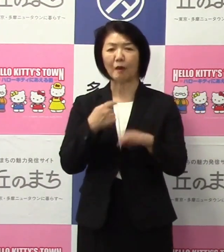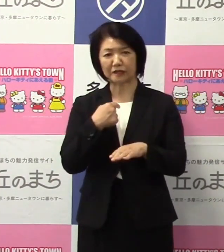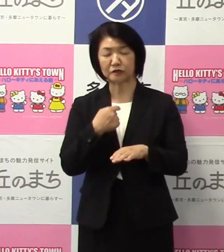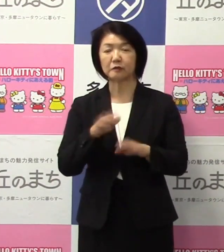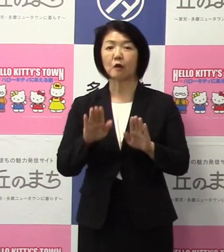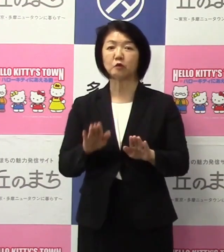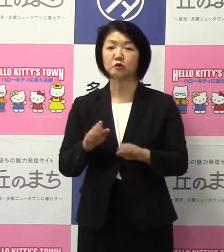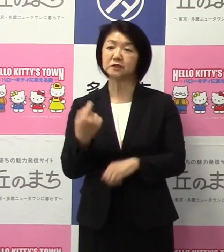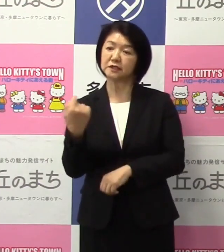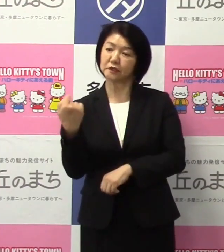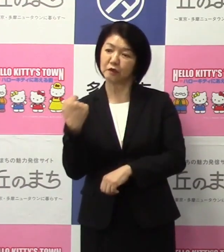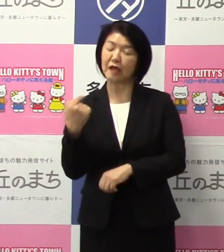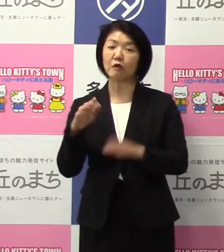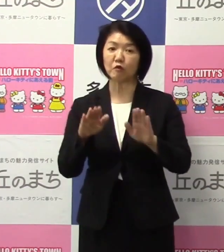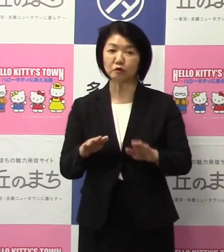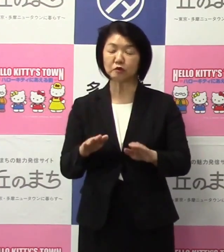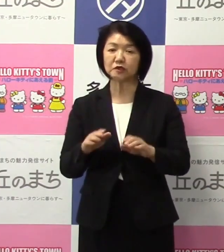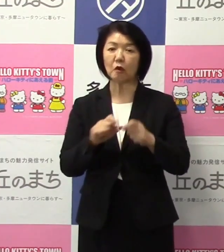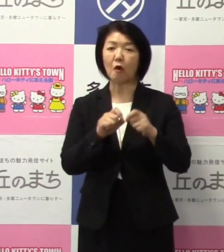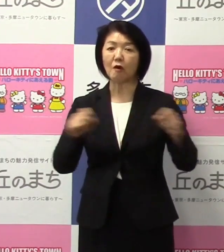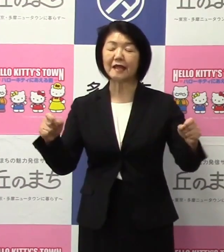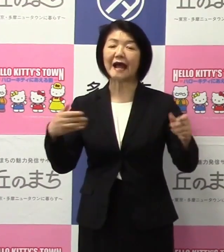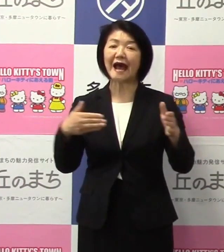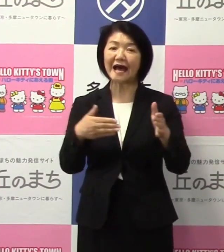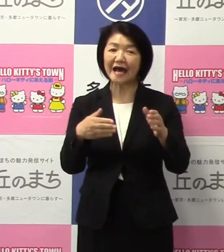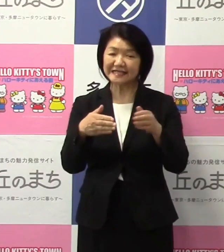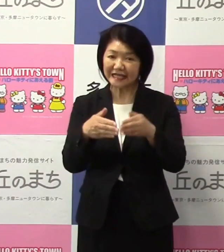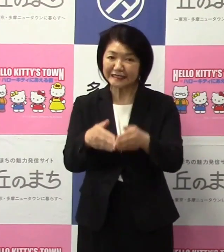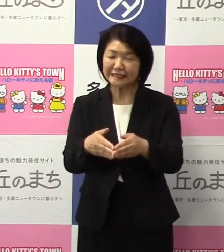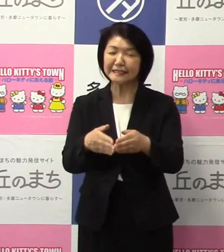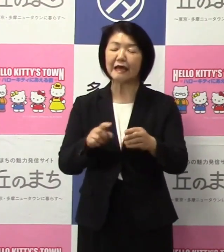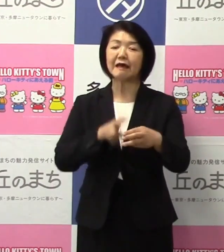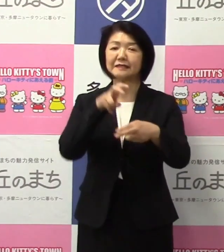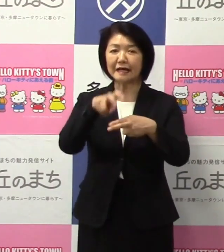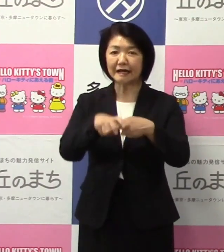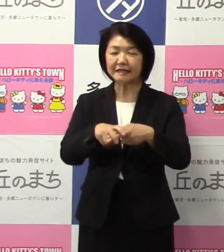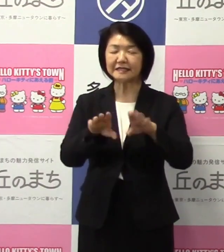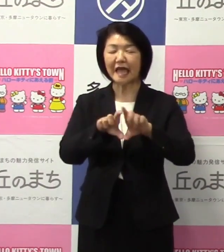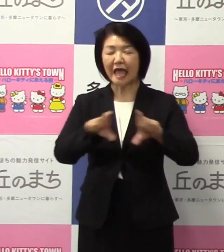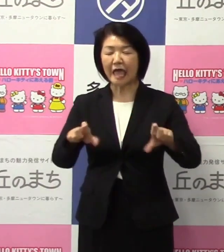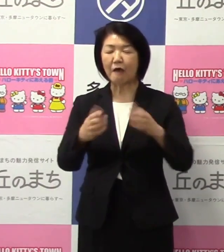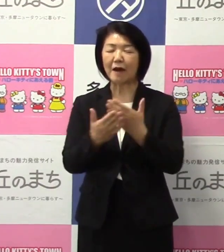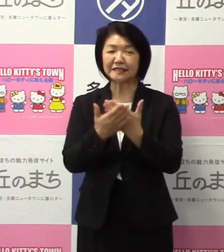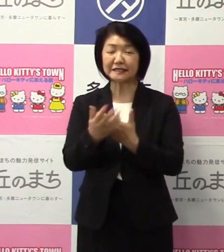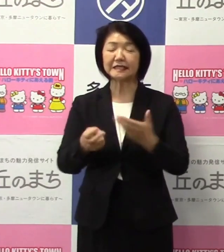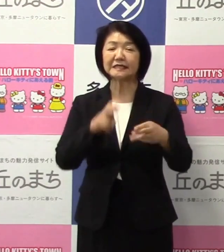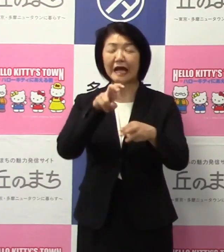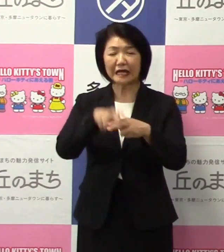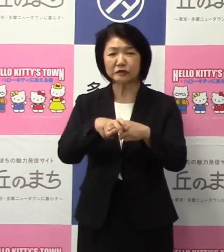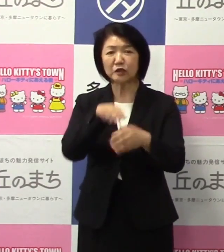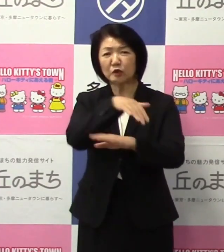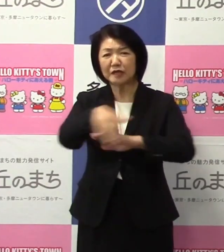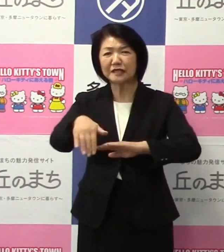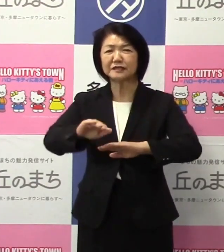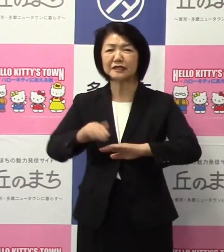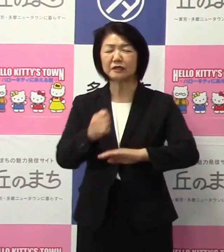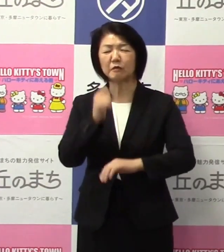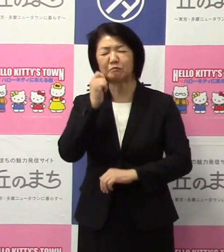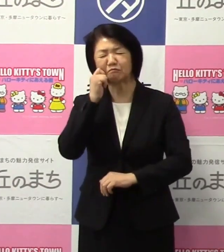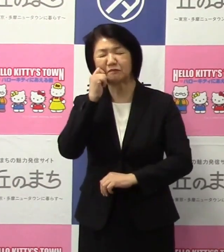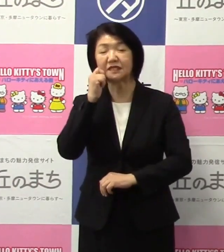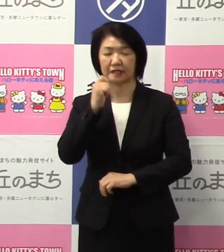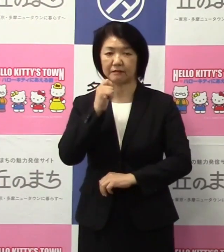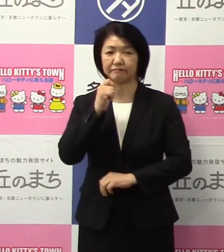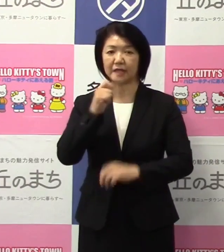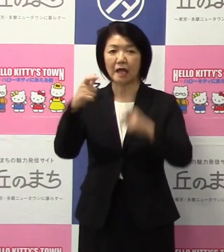れ平和記念式典に参列する予定でしたが叶いませんでした。日本政府は依